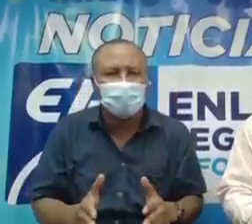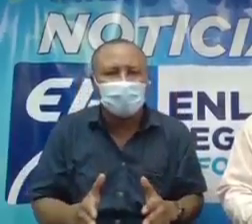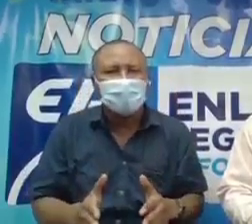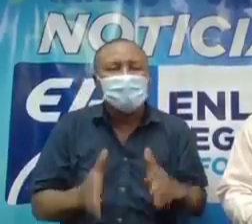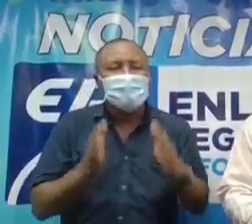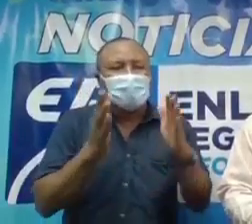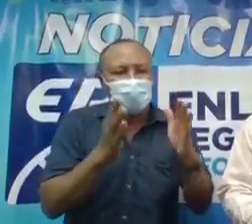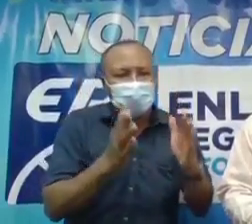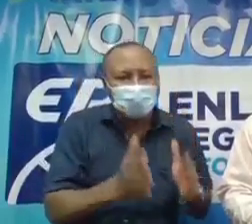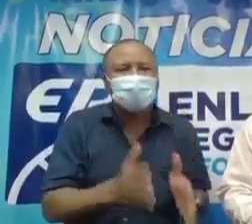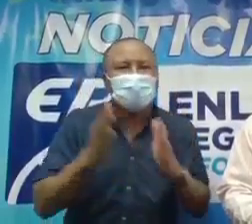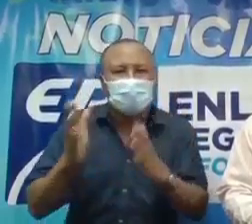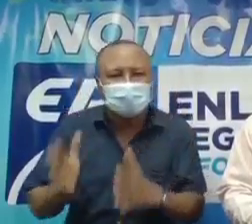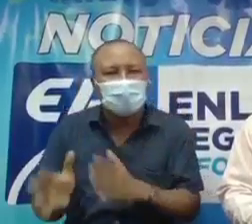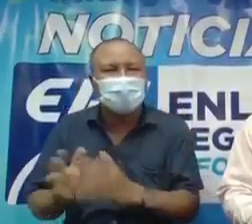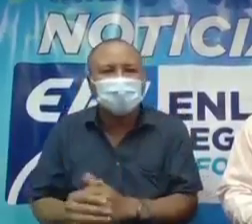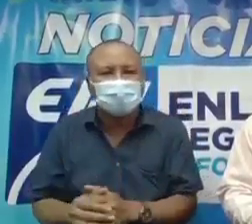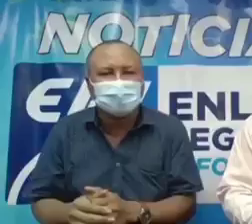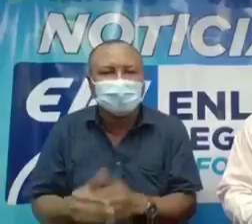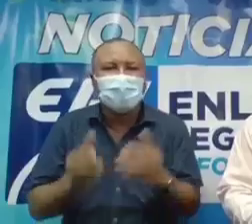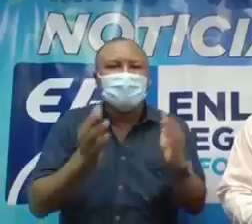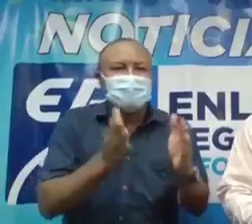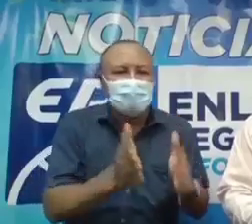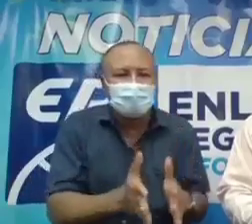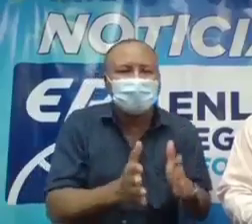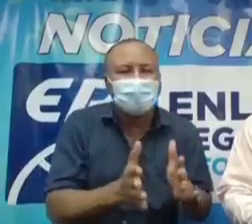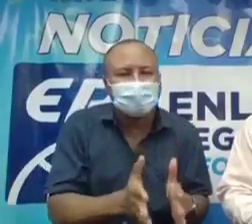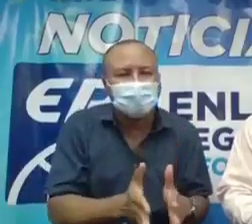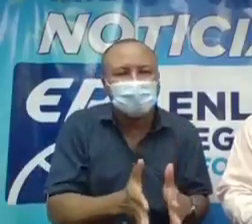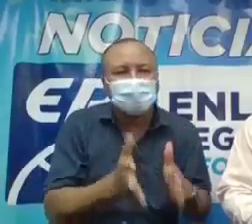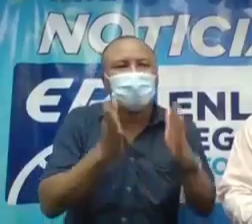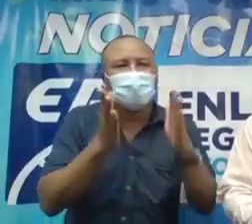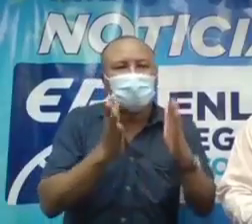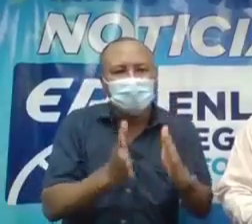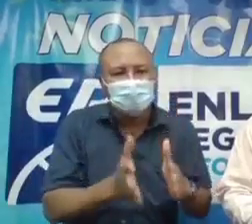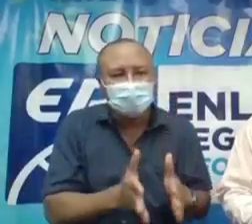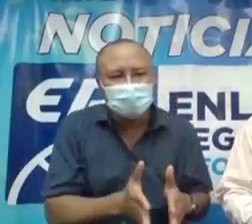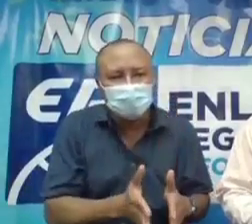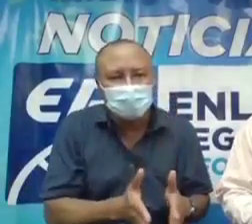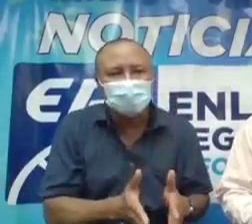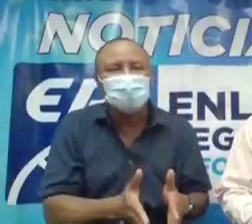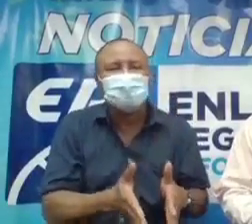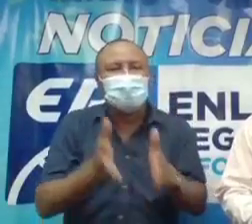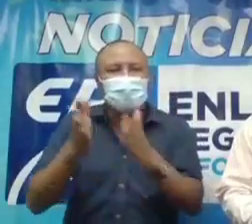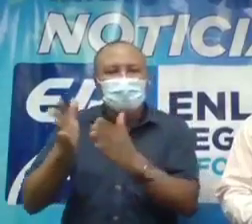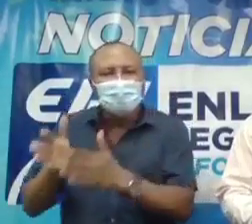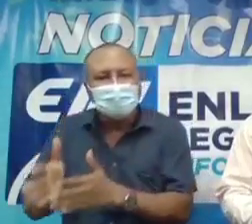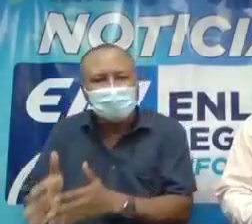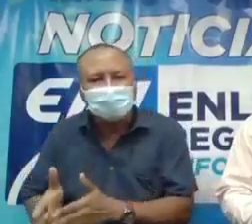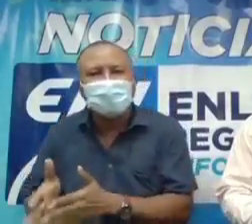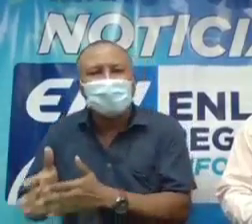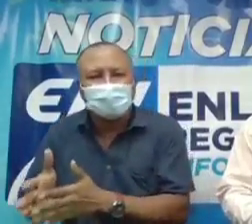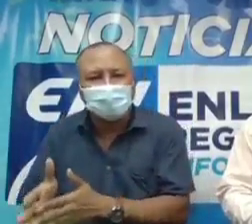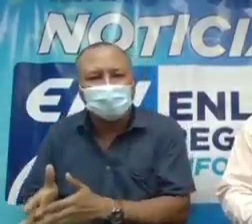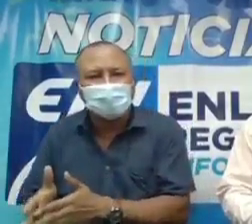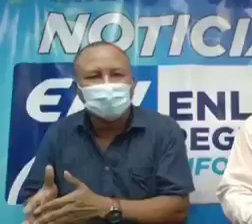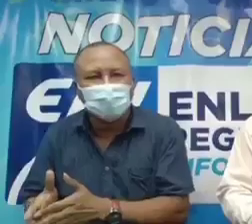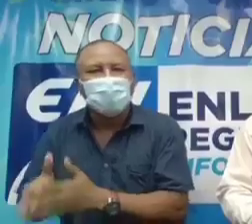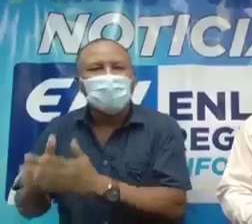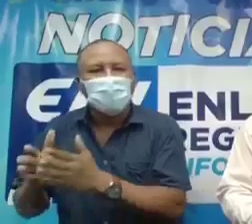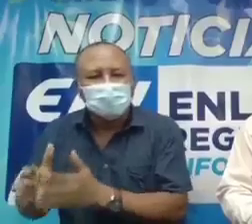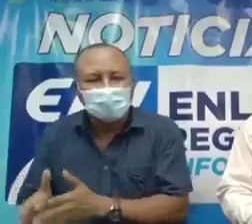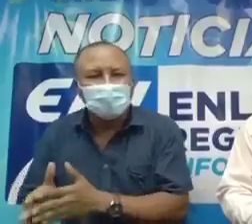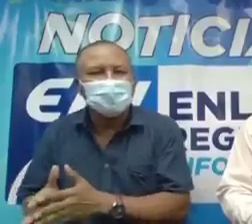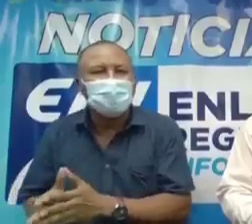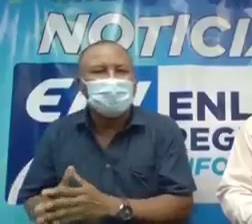aprueba el POA con todas sus partidas presupuestarias, y ahí estaba la remodelación del edificio municipal y estaba la